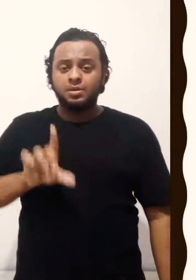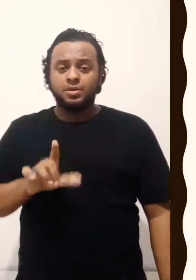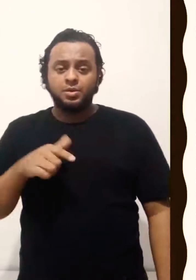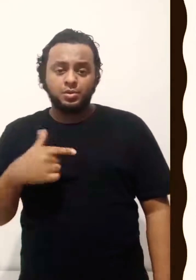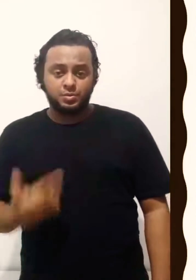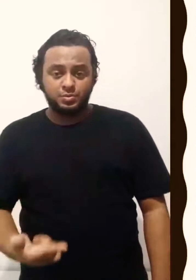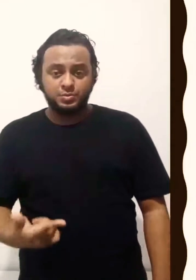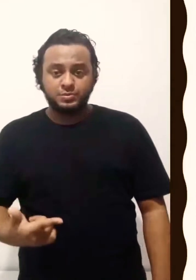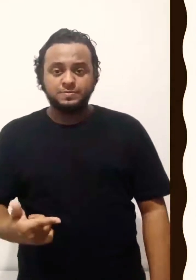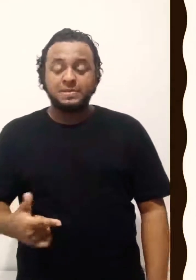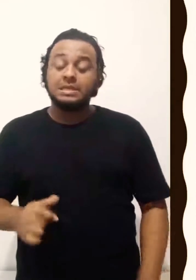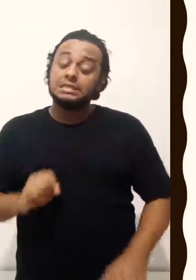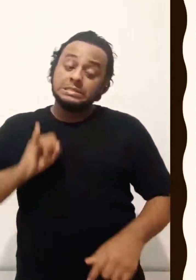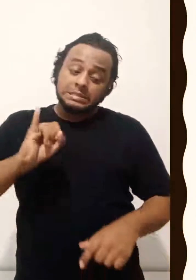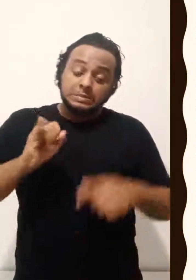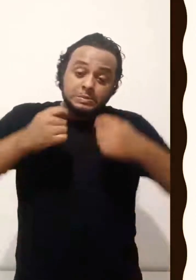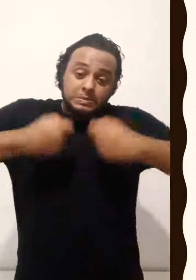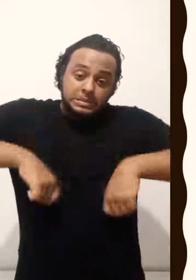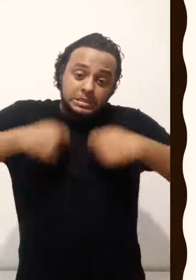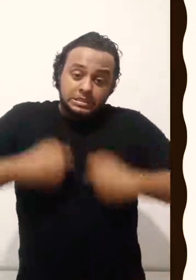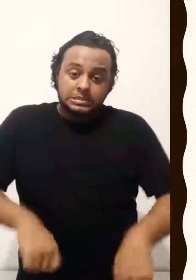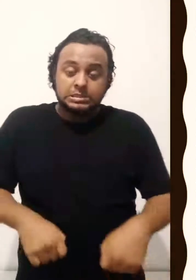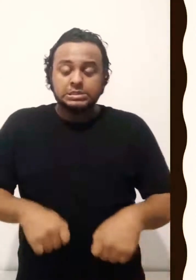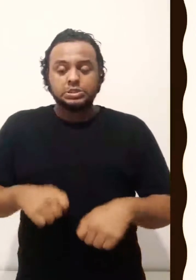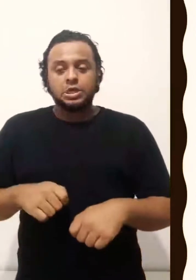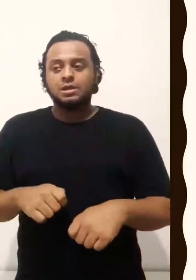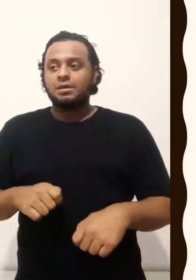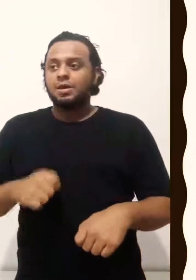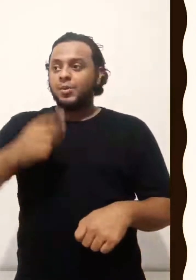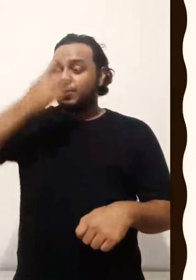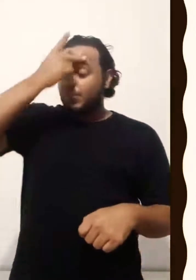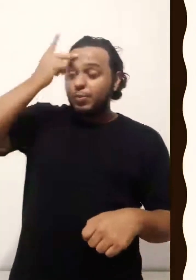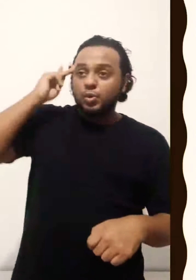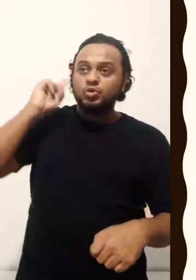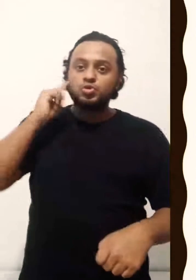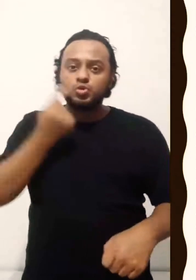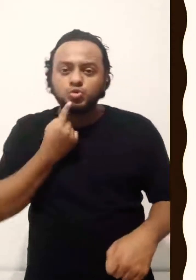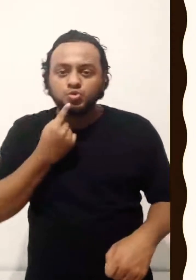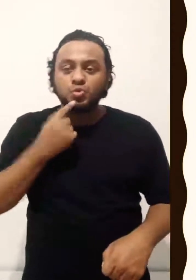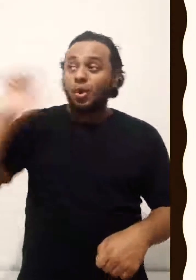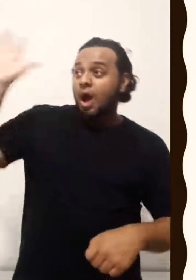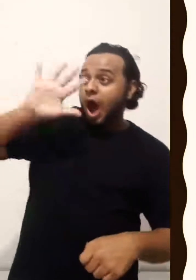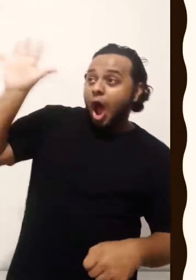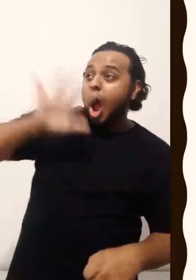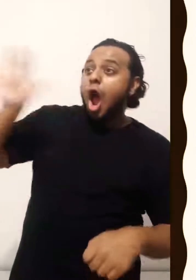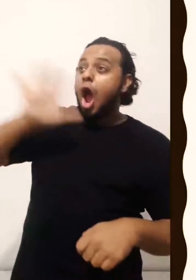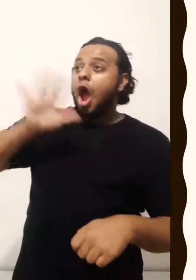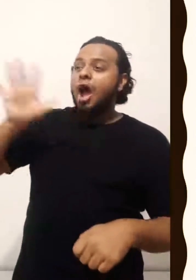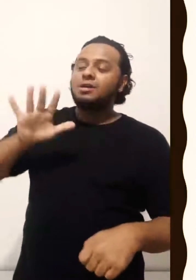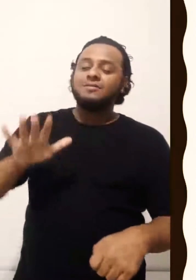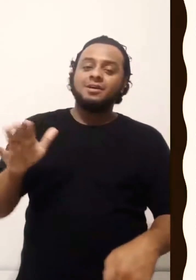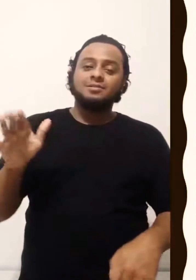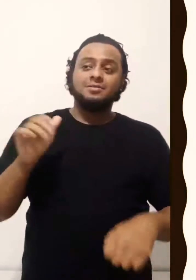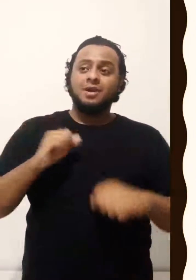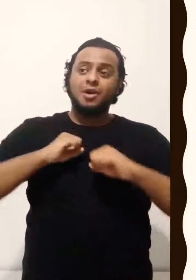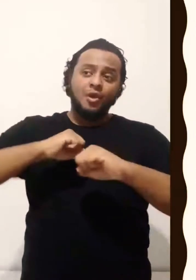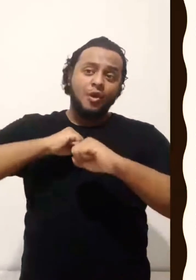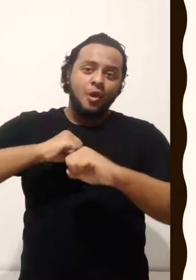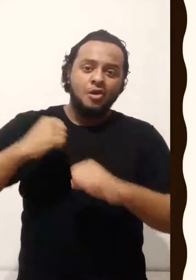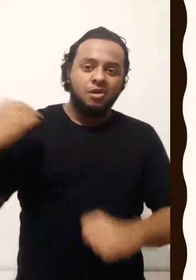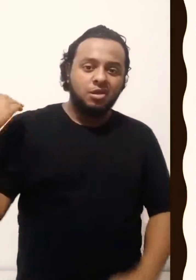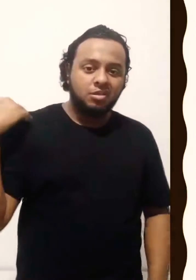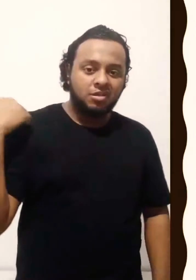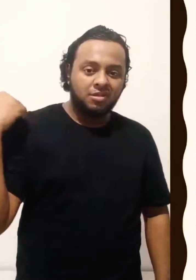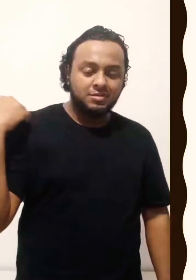ele. E se precisar, né, chamar a atenção de uma pessoa surda, você vai tocar